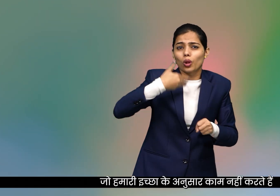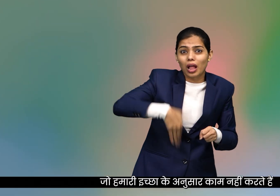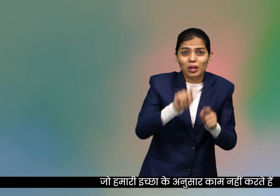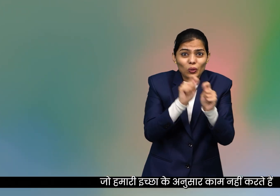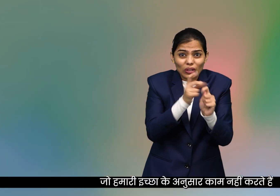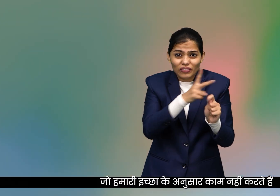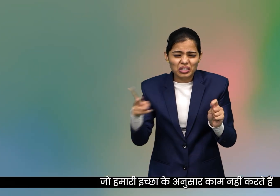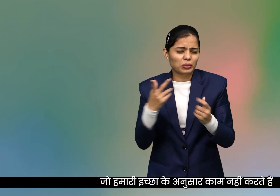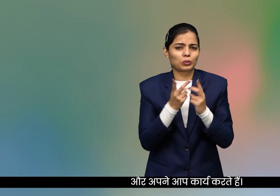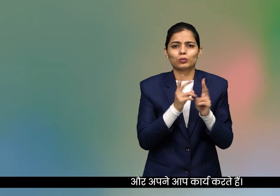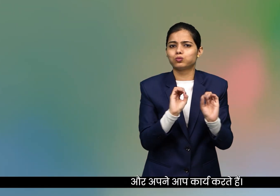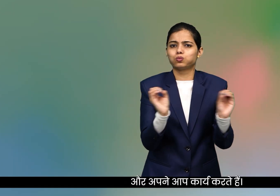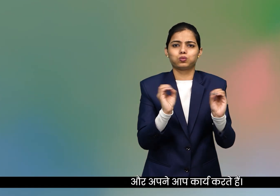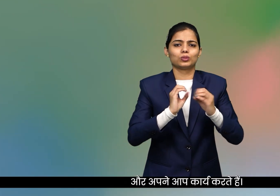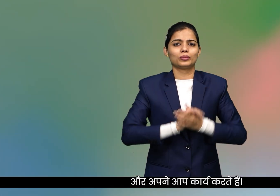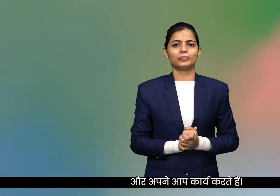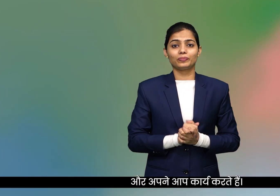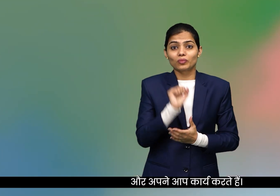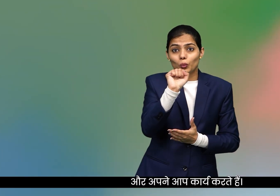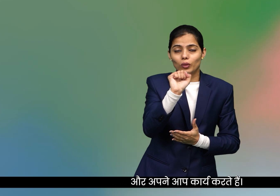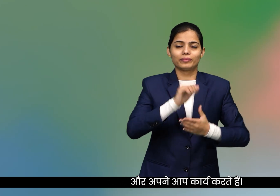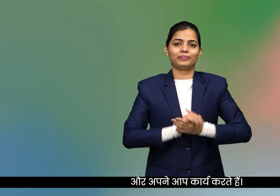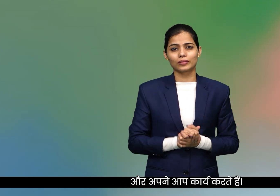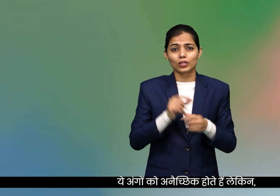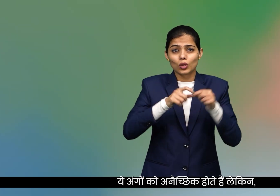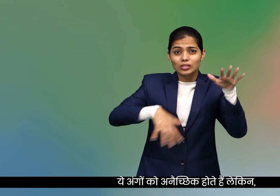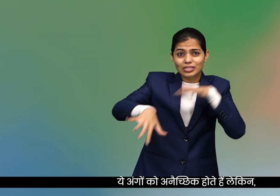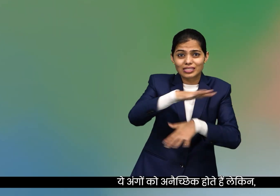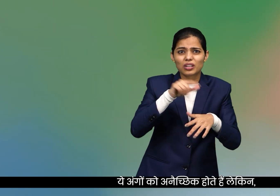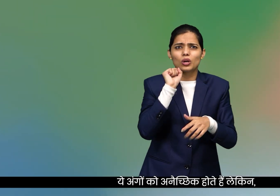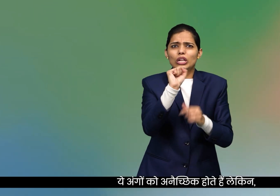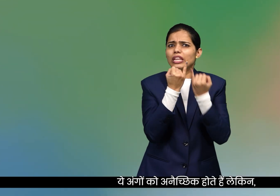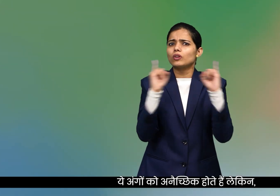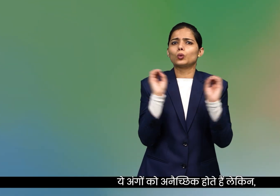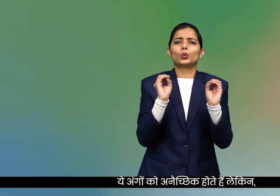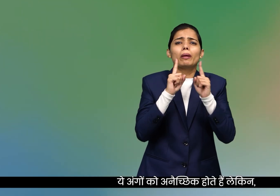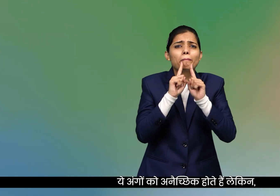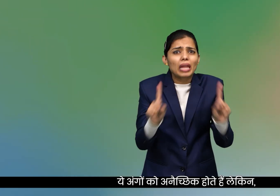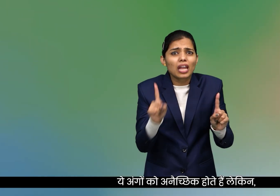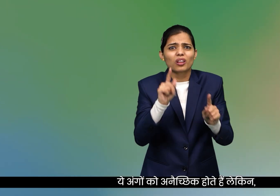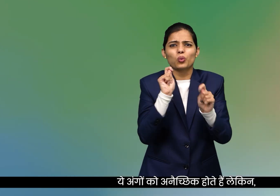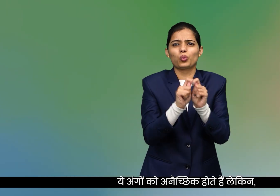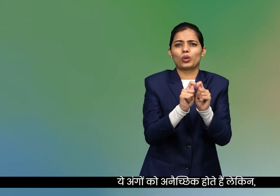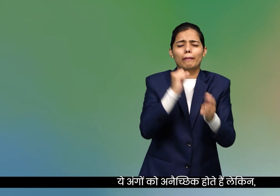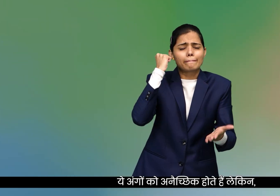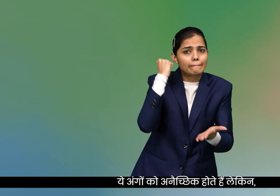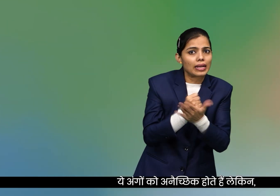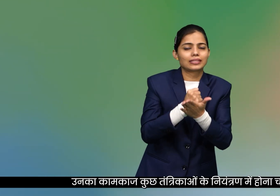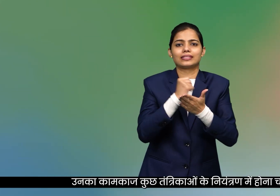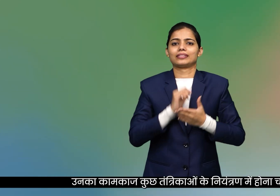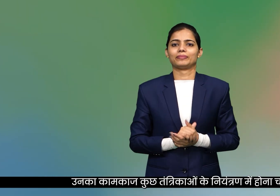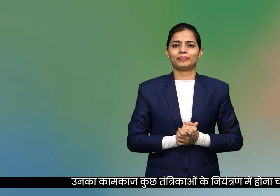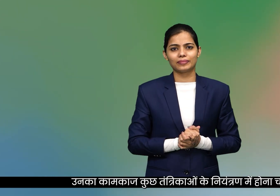अनुसार काम नहीं करते हैं और अपने आप कार्य करते हैं। ये अंगों के अनैच्छिक होते हैं,